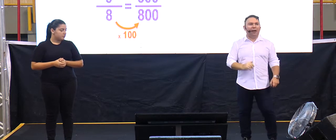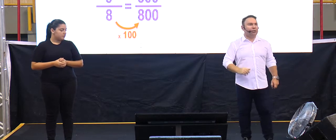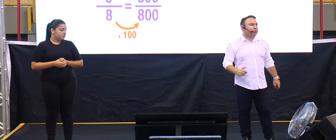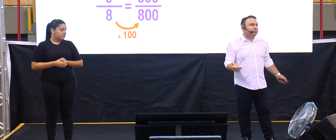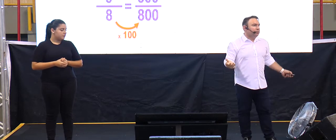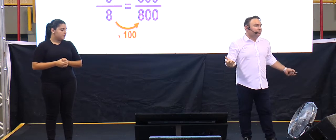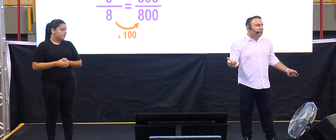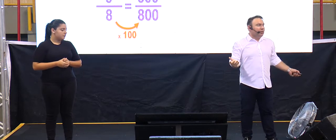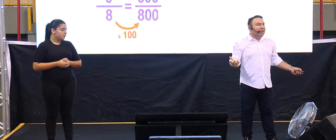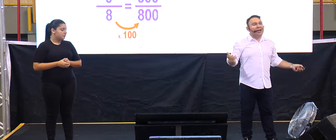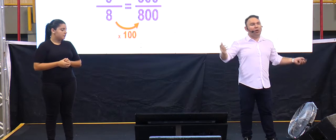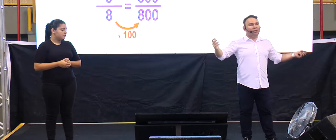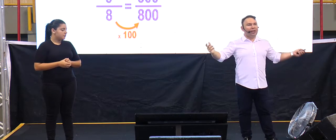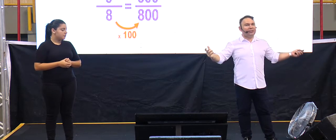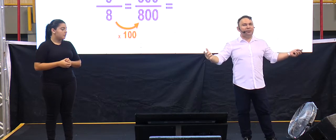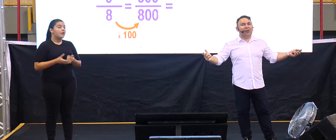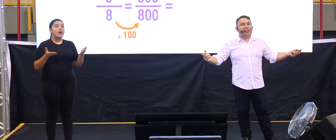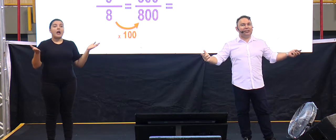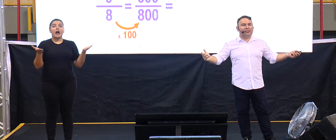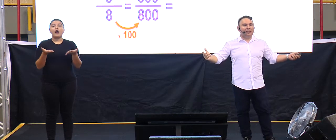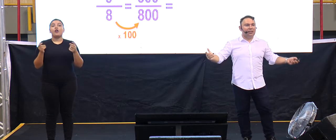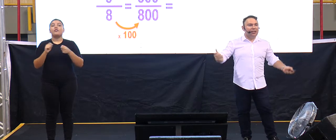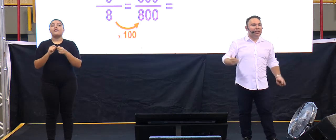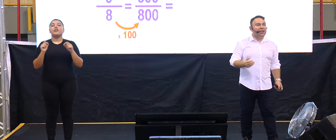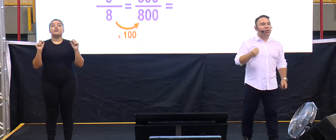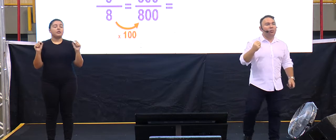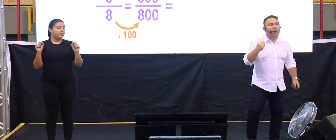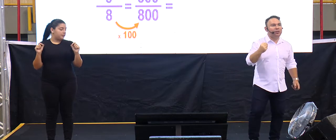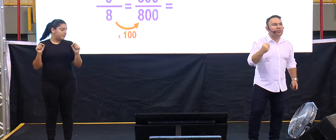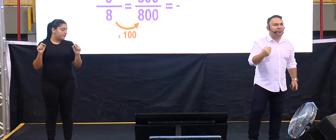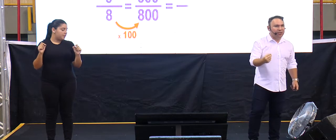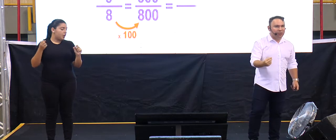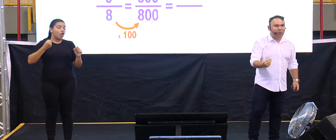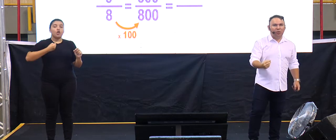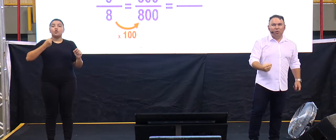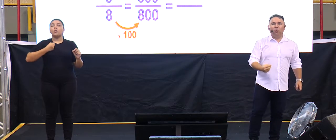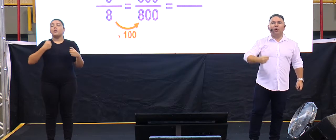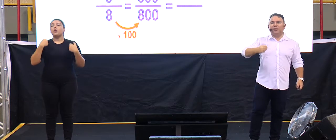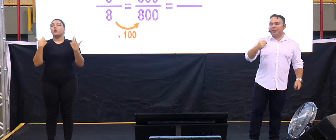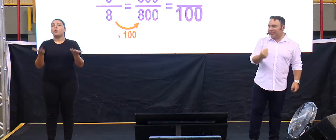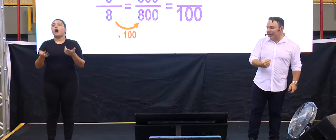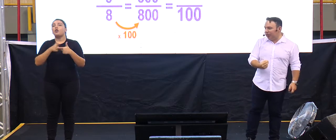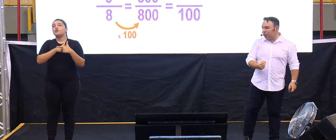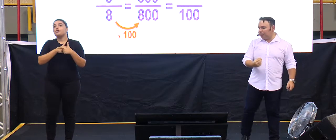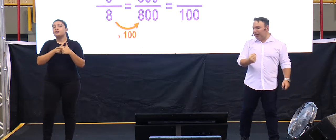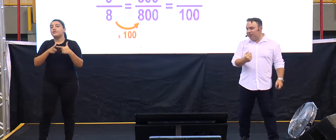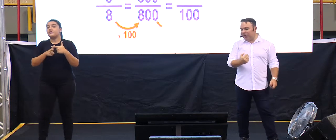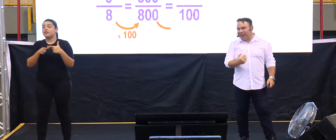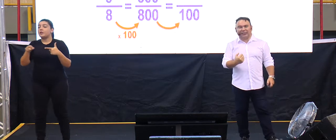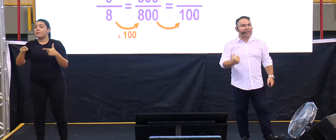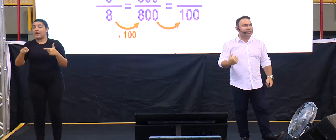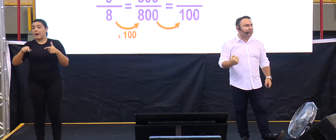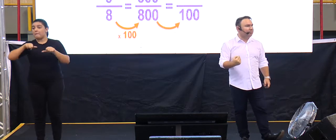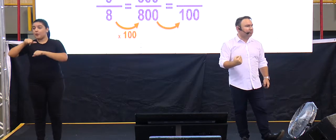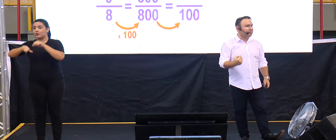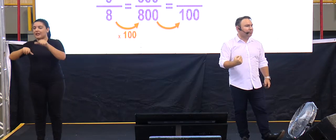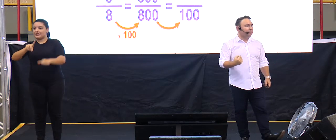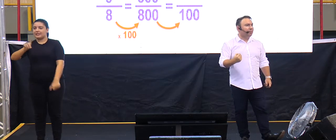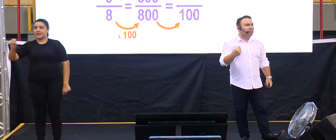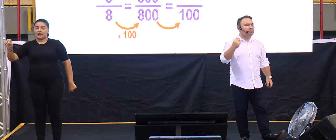zeros embaixo. E agora o que é que você faz? Que número eu divido o 800 para ele virar